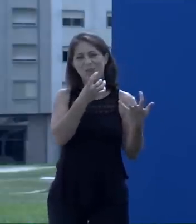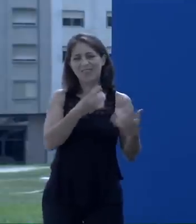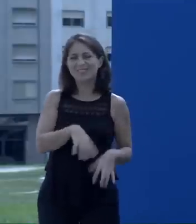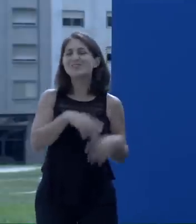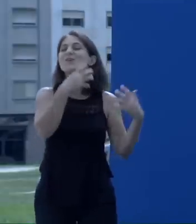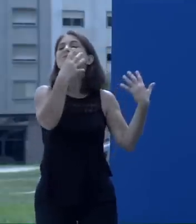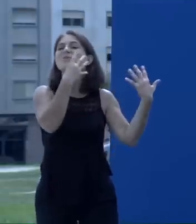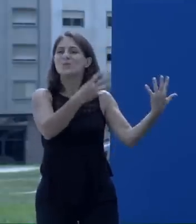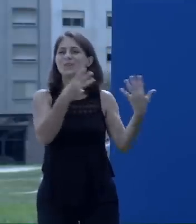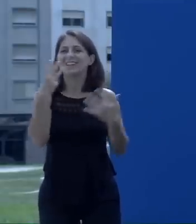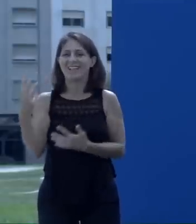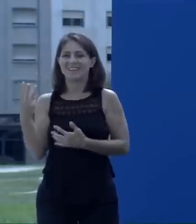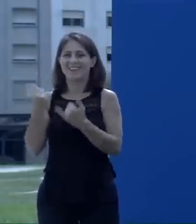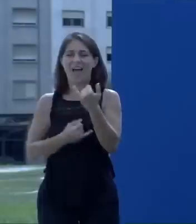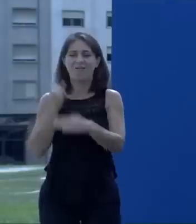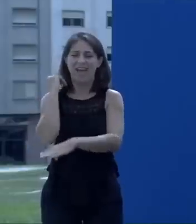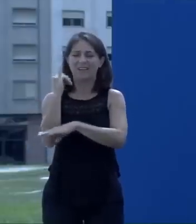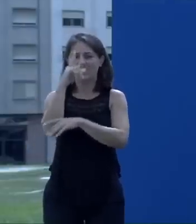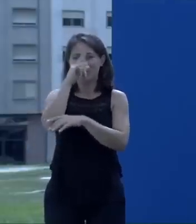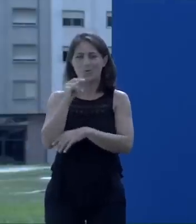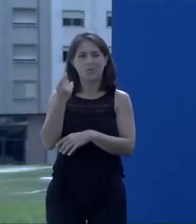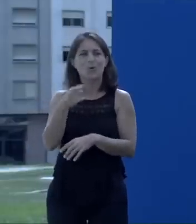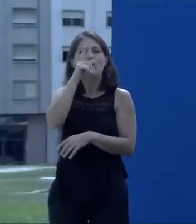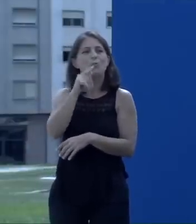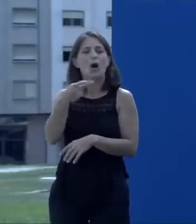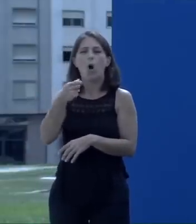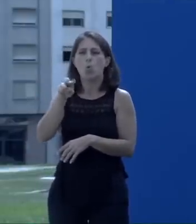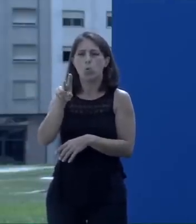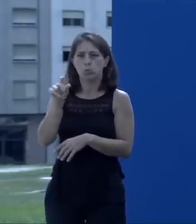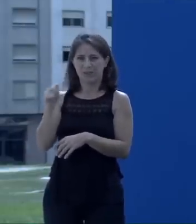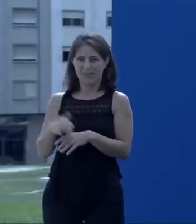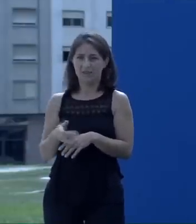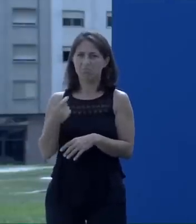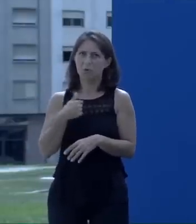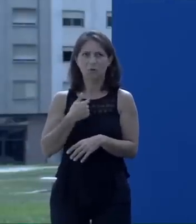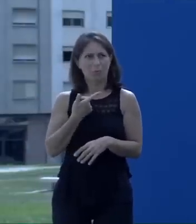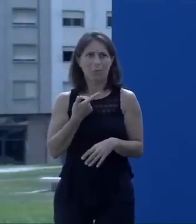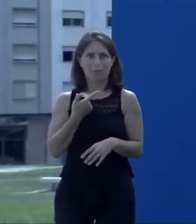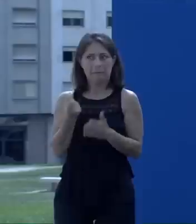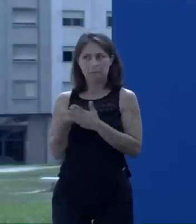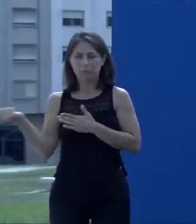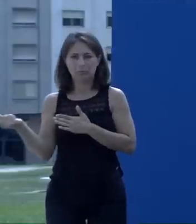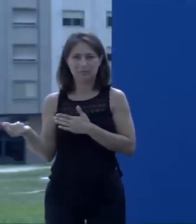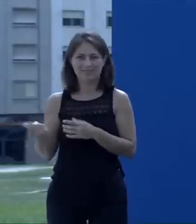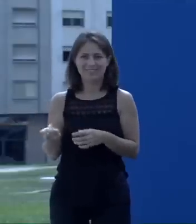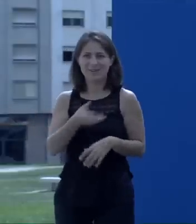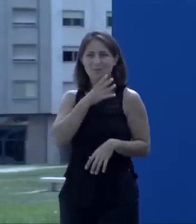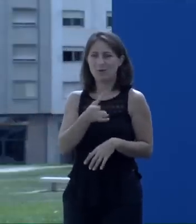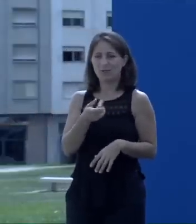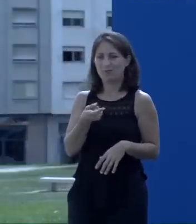instituto daquela cinta chamado Masculino de Lugo, no Lucus Augusti. O que eu me escapei, porque na casa non me